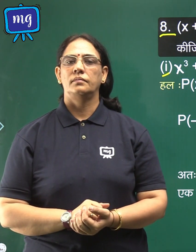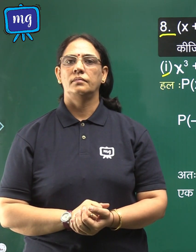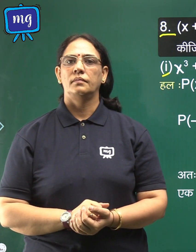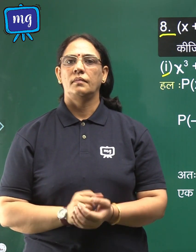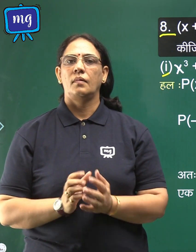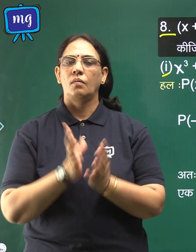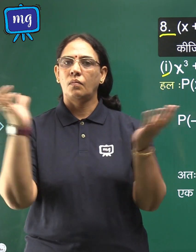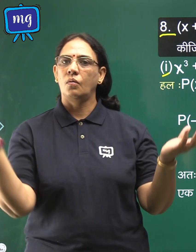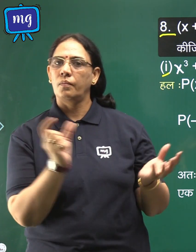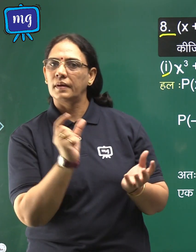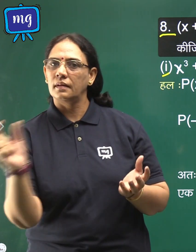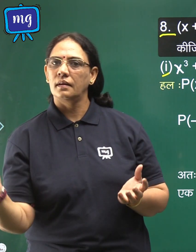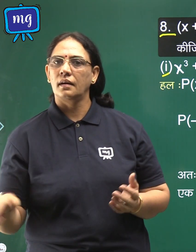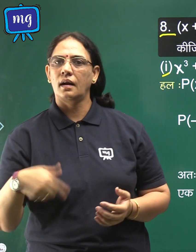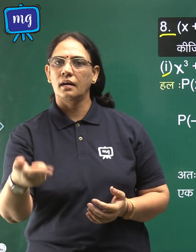बहुपद का